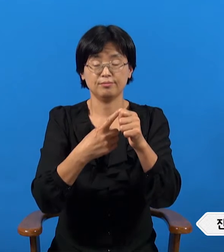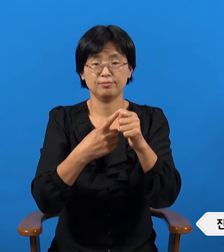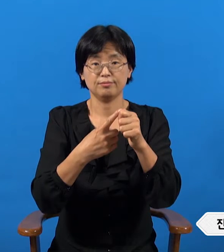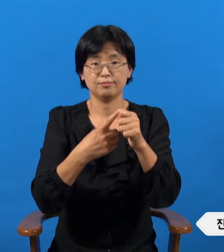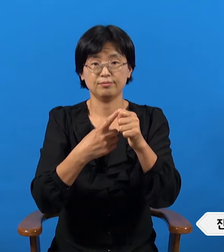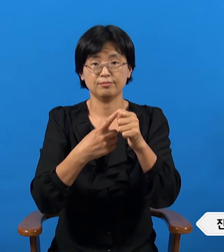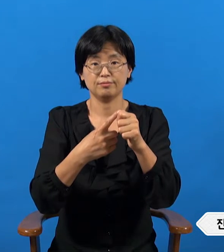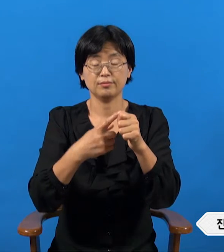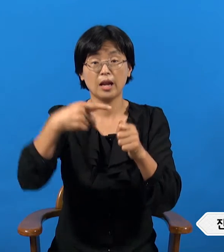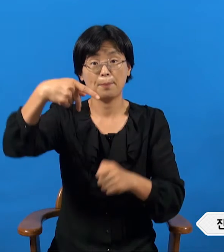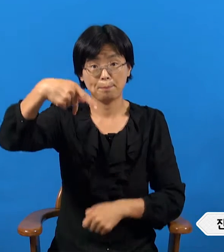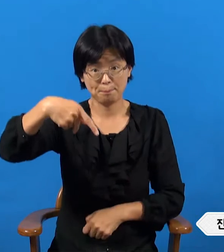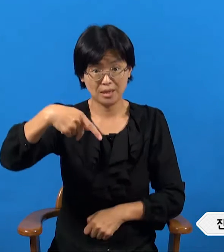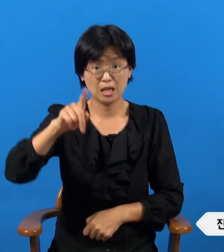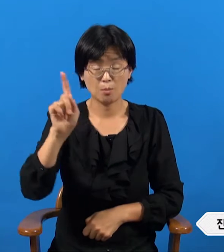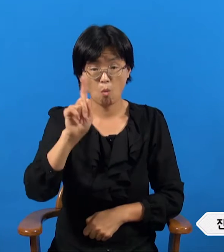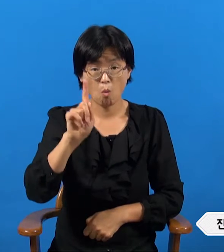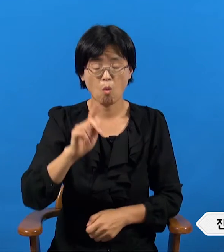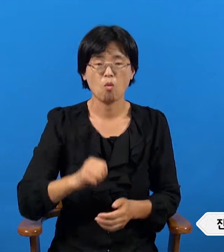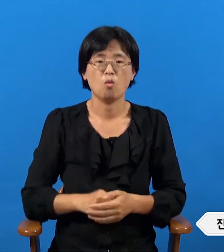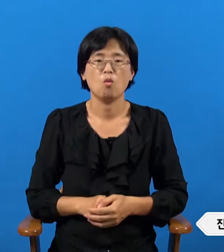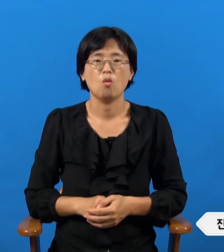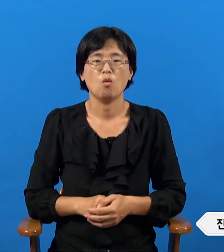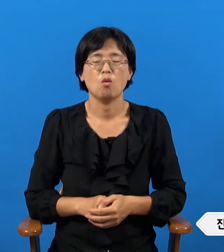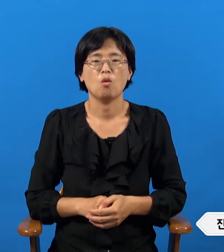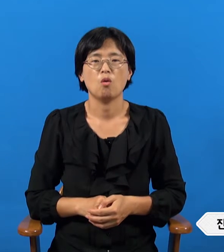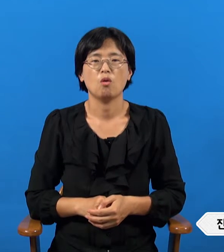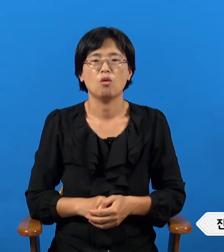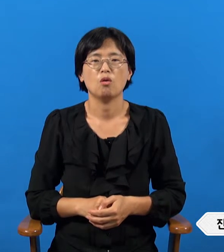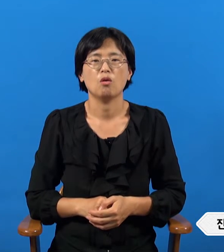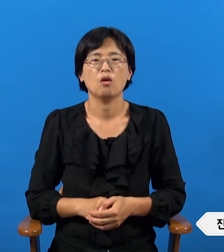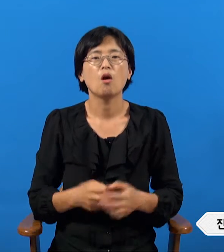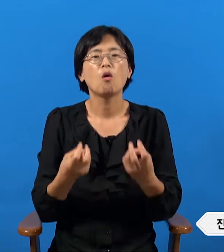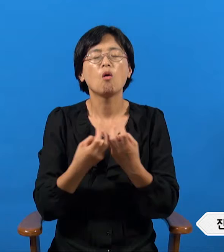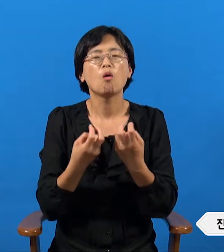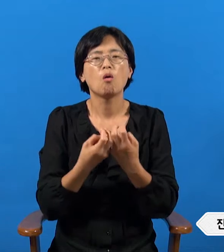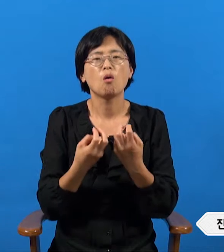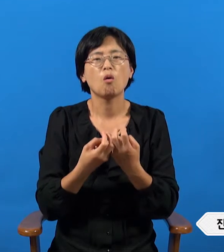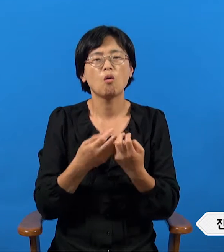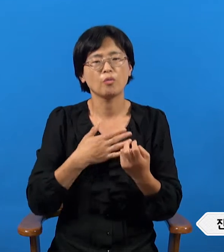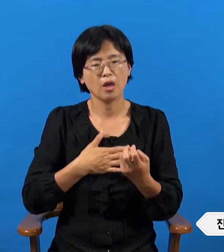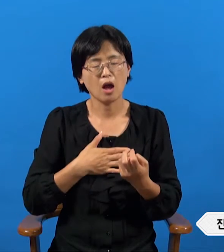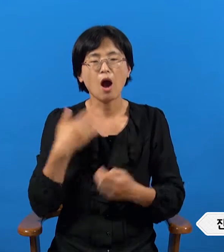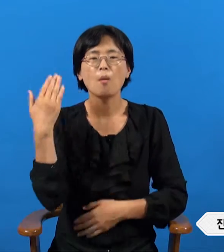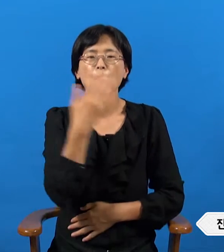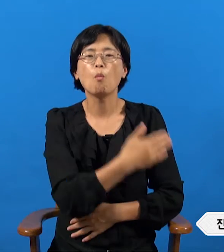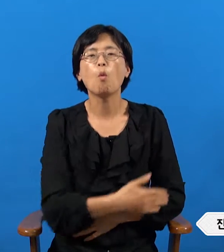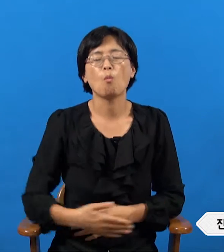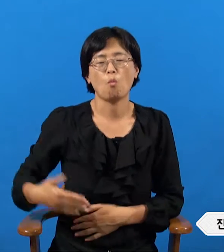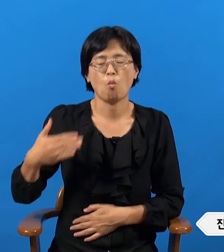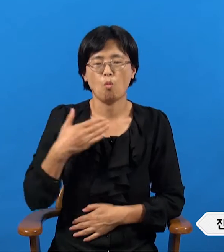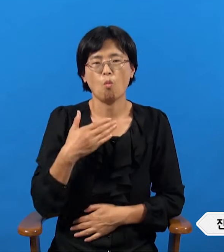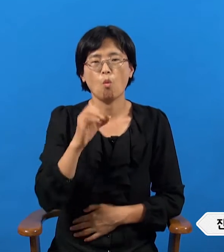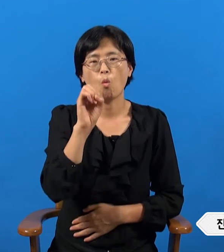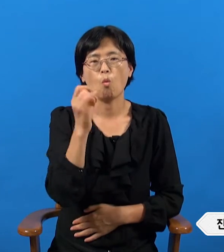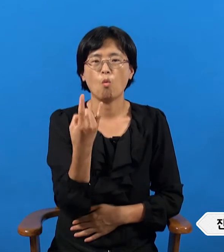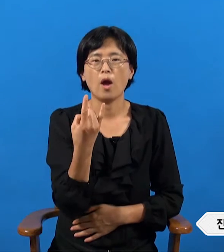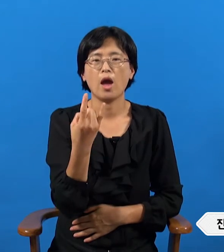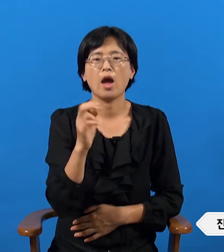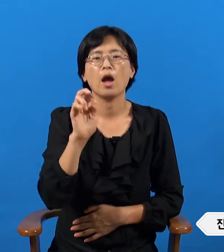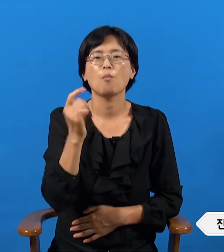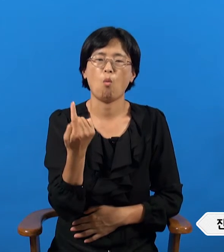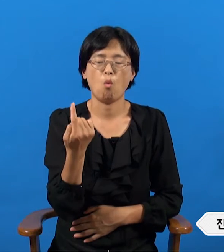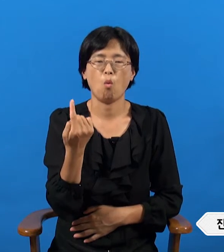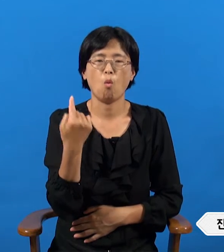첫째 P는 perception, how I look, 나의 외모를